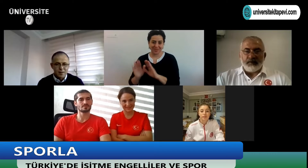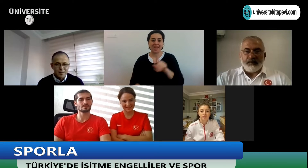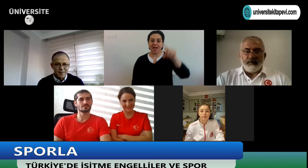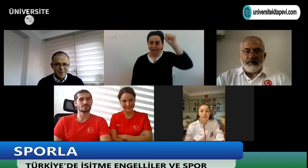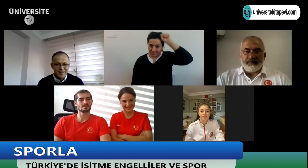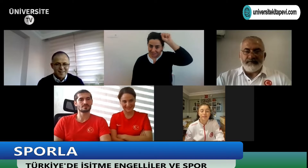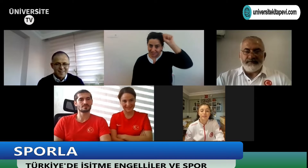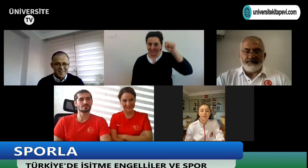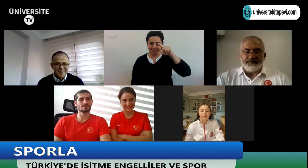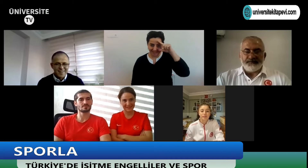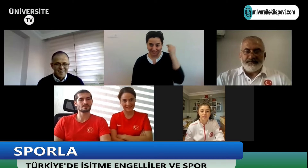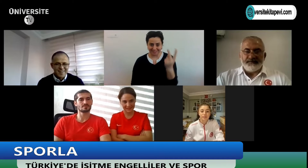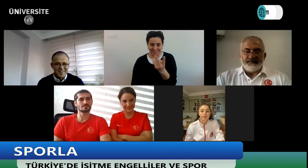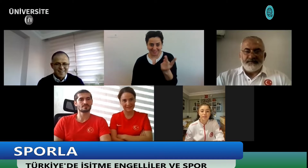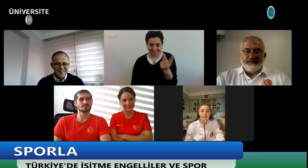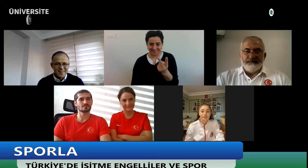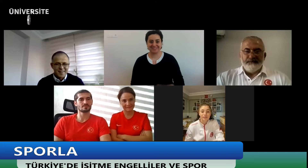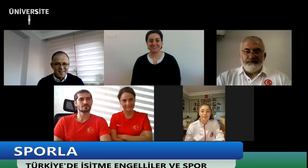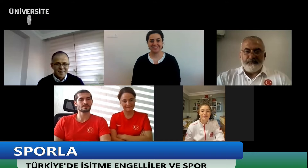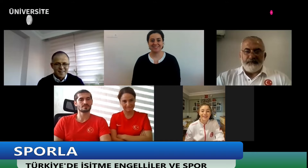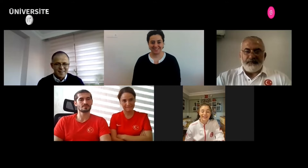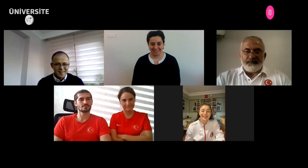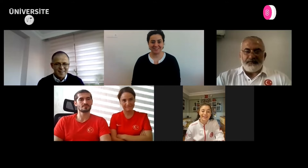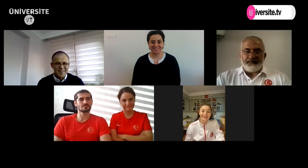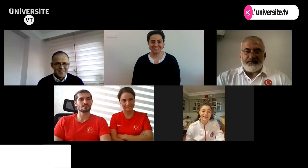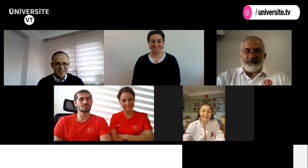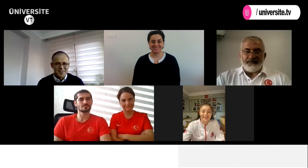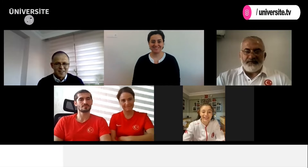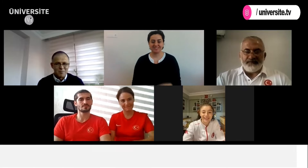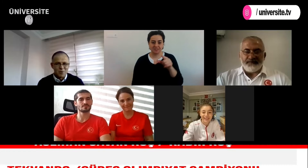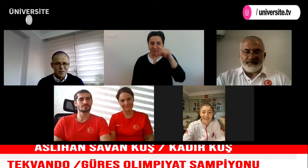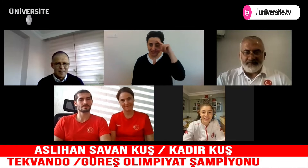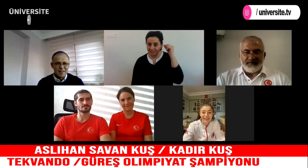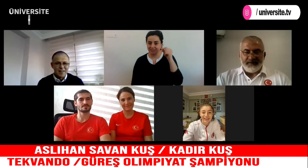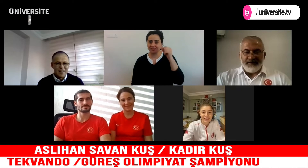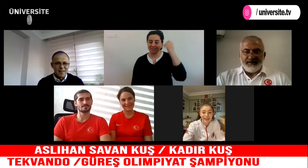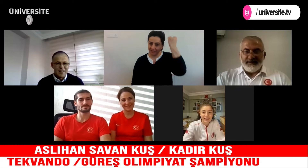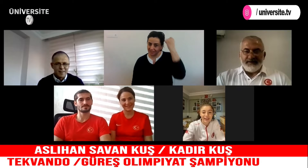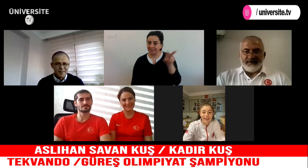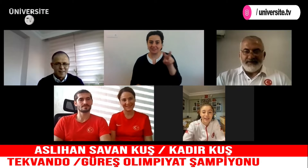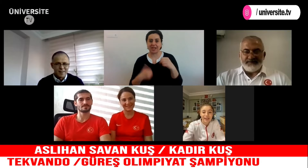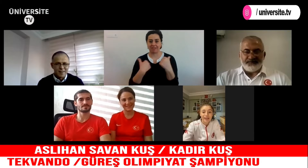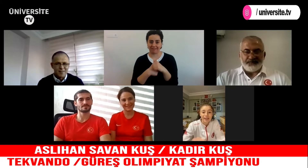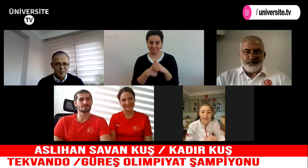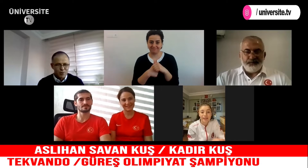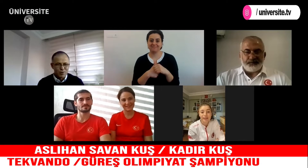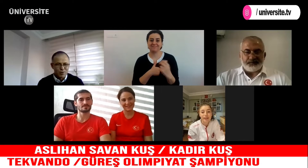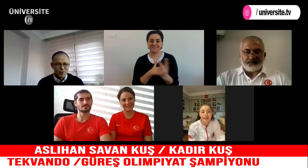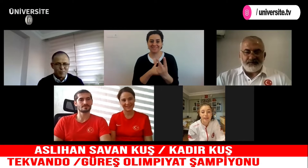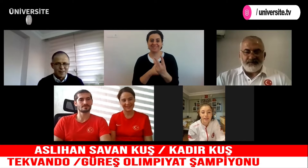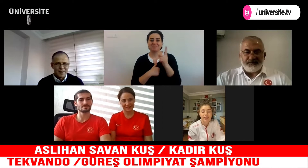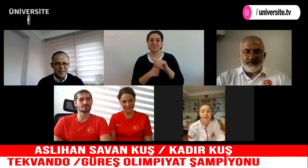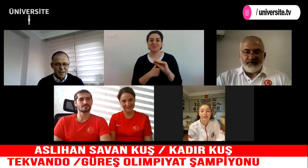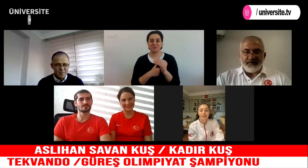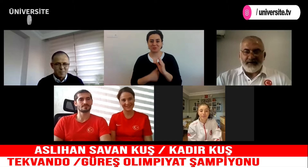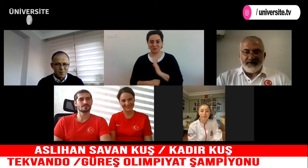Aslan'la Kadir. Evet. Aslan'la Kadir'in bir özelliği evli olmaları. bir de